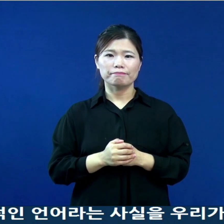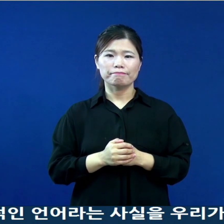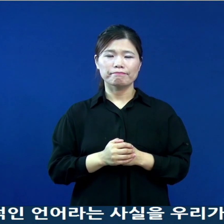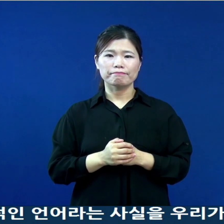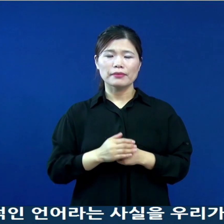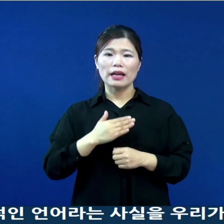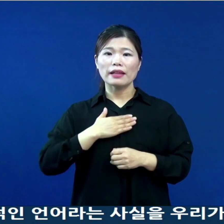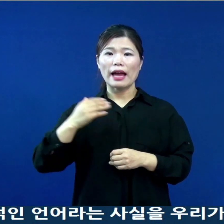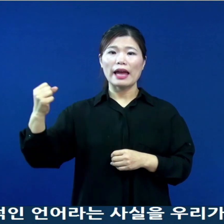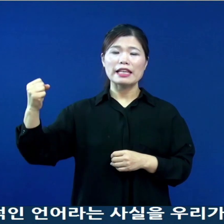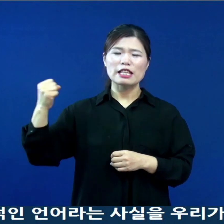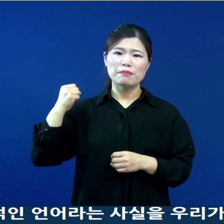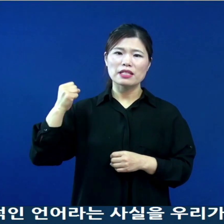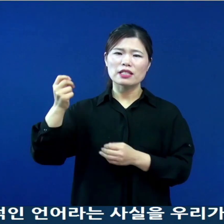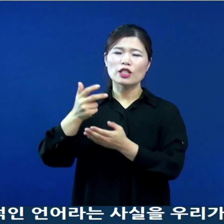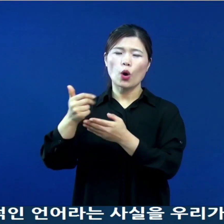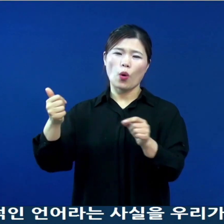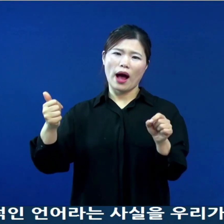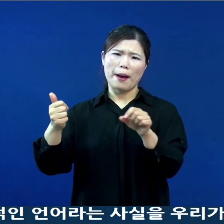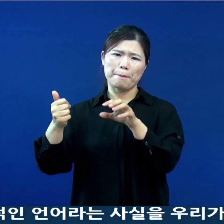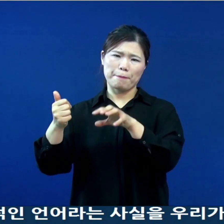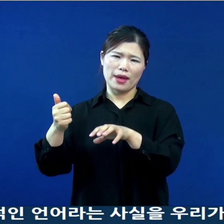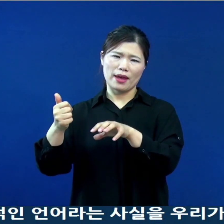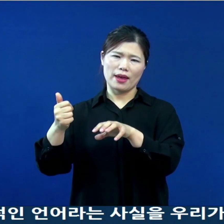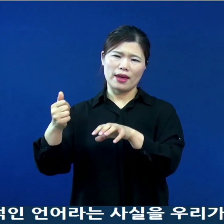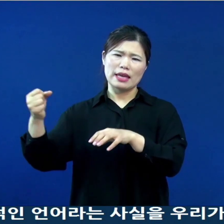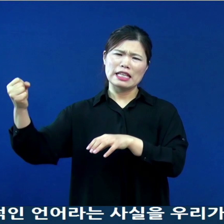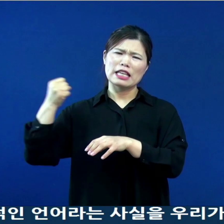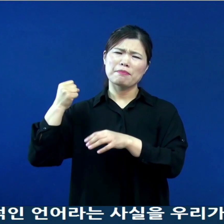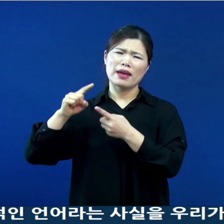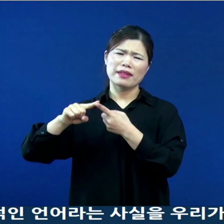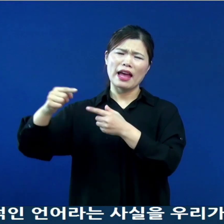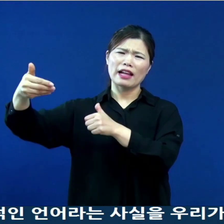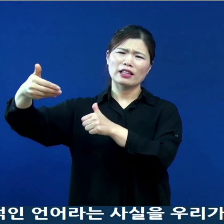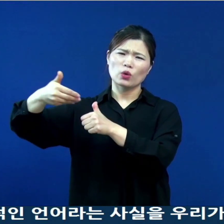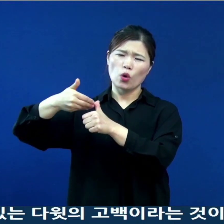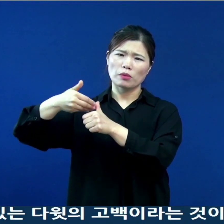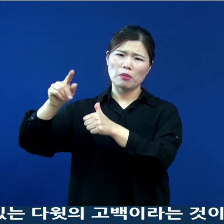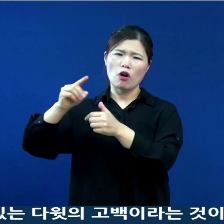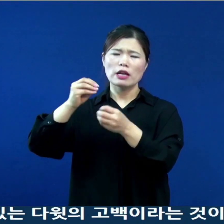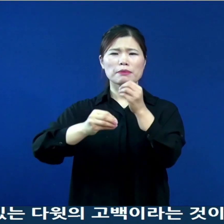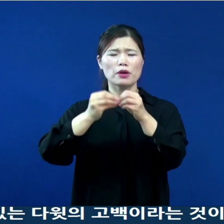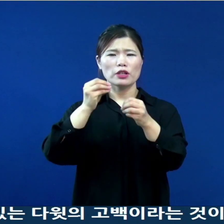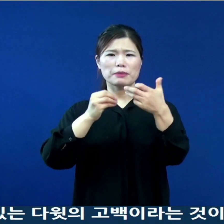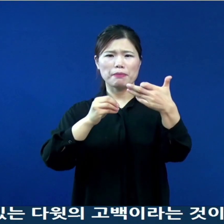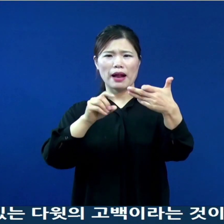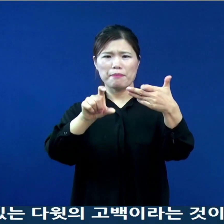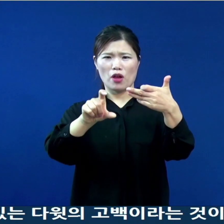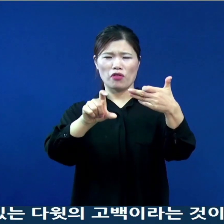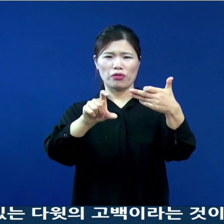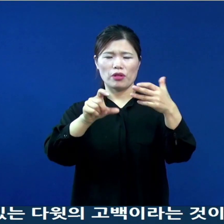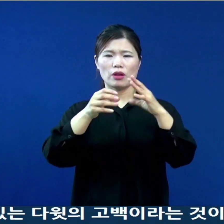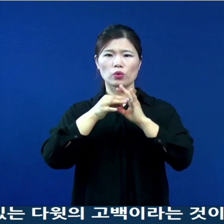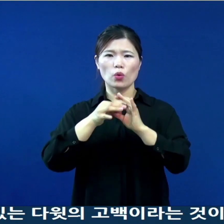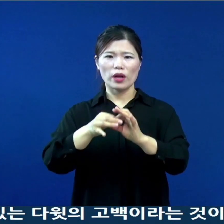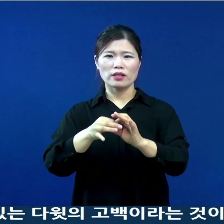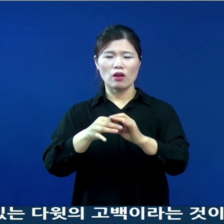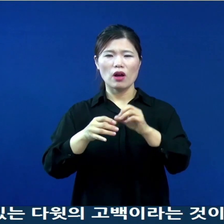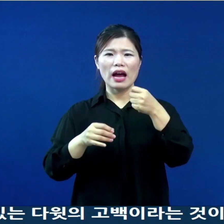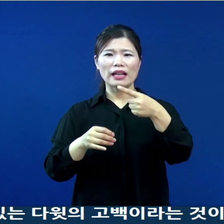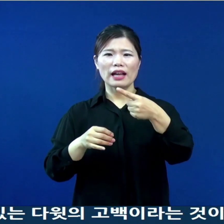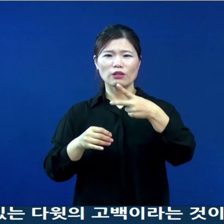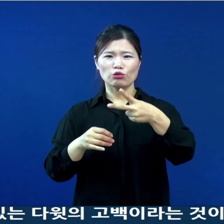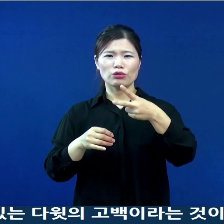나의 힘이신 여호와 앞에 그 힘의 공급이 시편의 18편을 통해서 네 가지